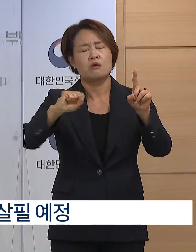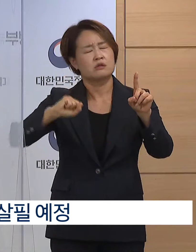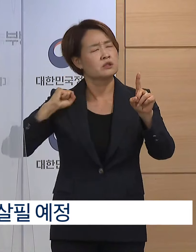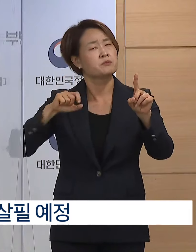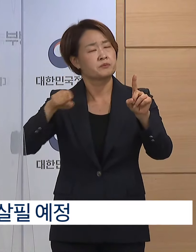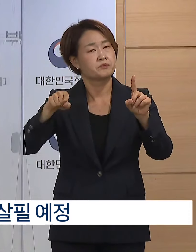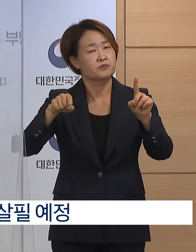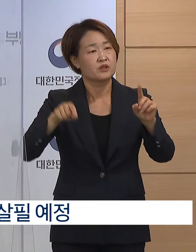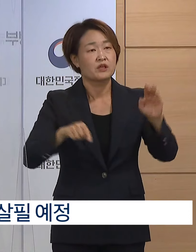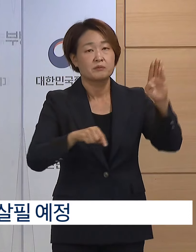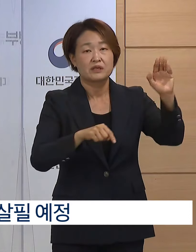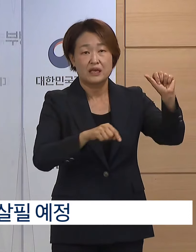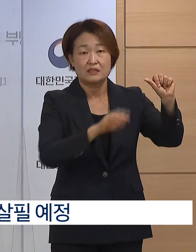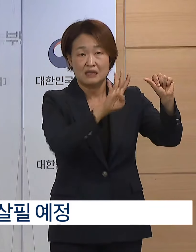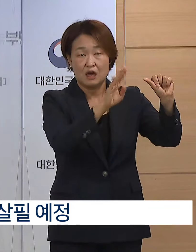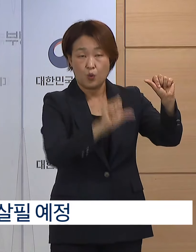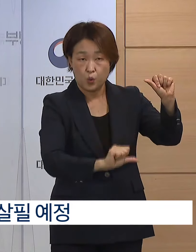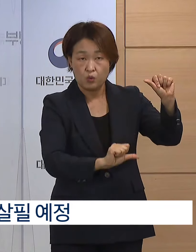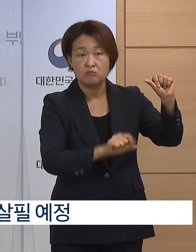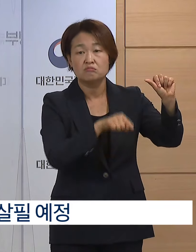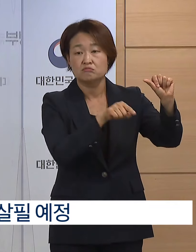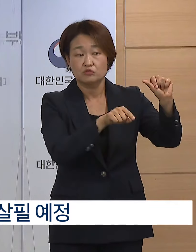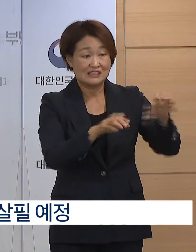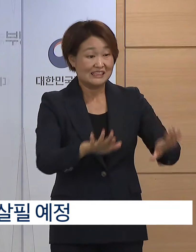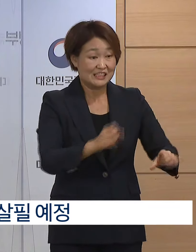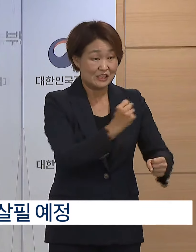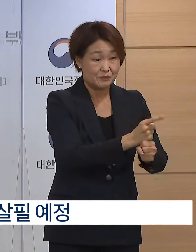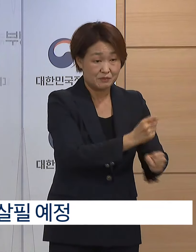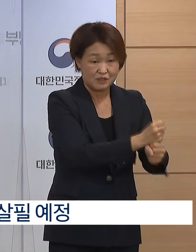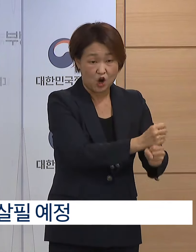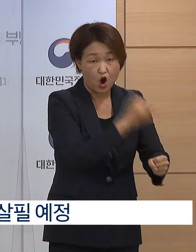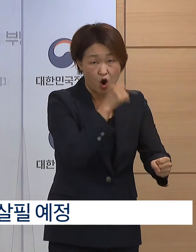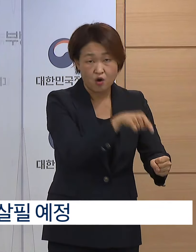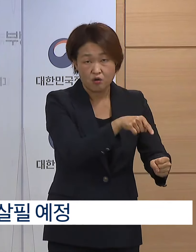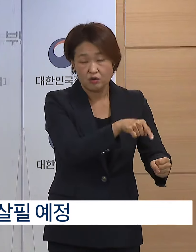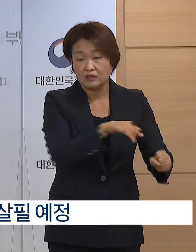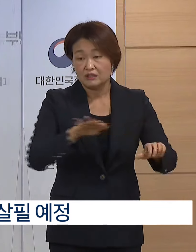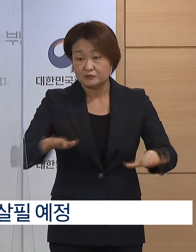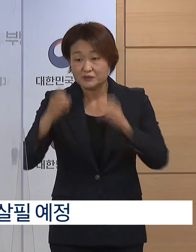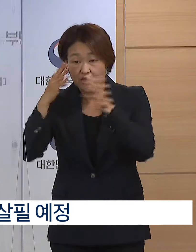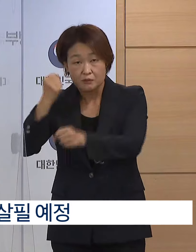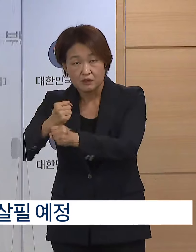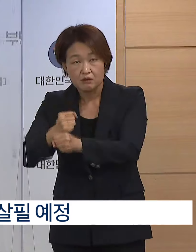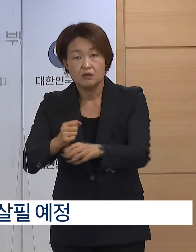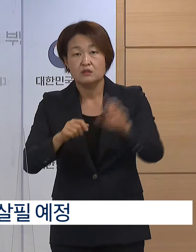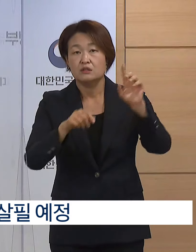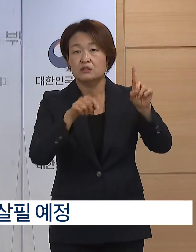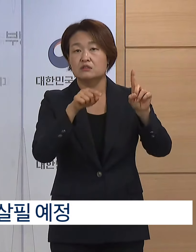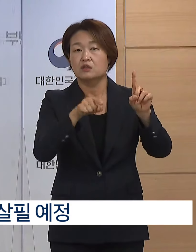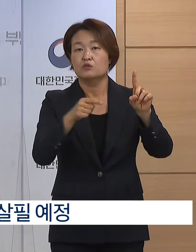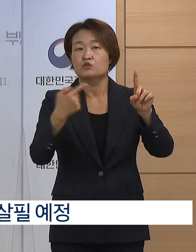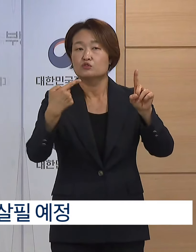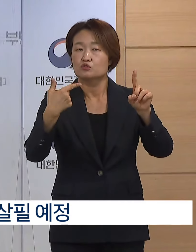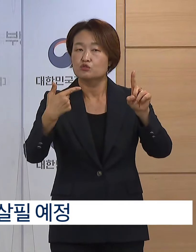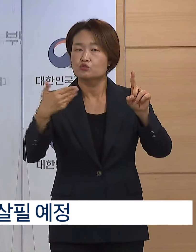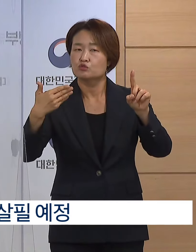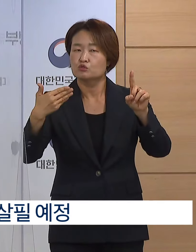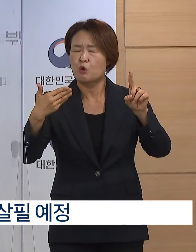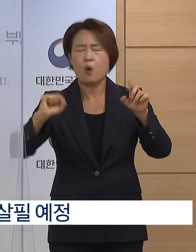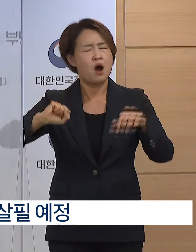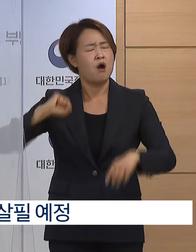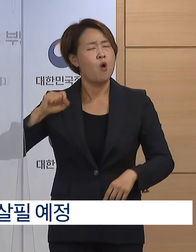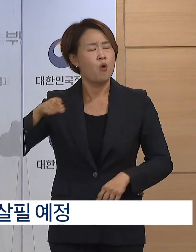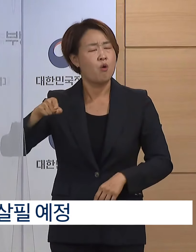BA.4, 5에 대해서도 기존 백신 대비 중화 항체가가 1.69배 높은 것으로 나타났습니다.